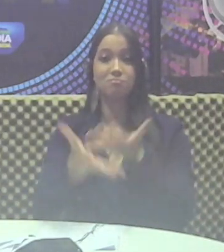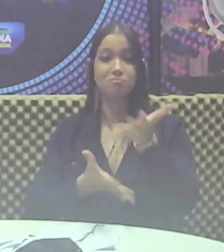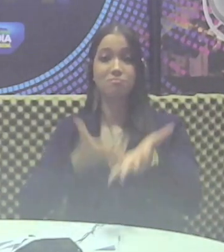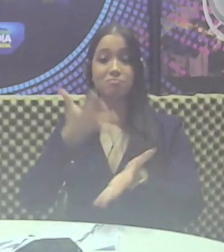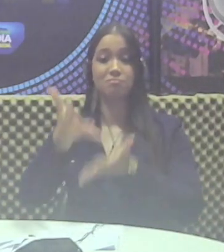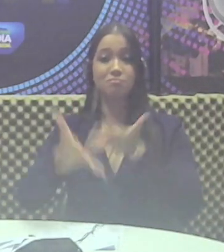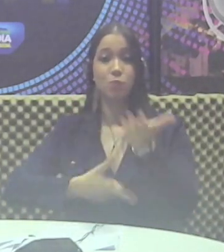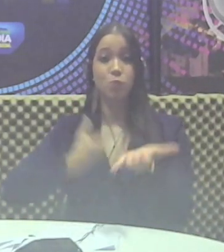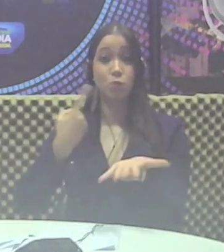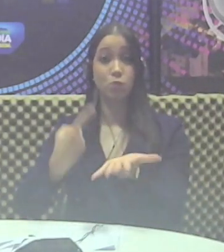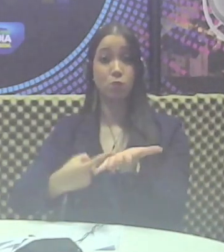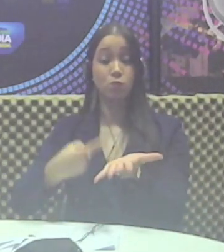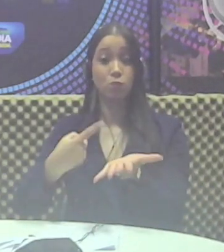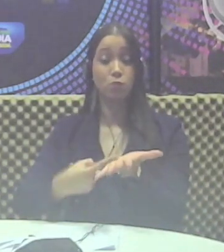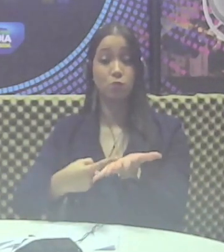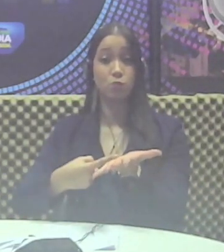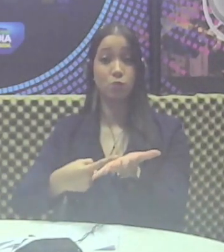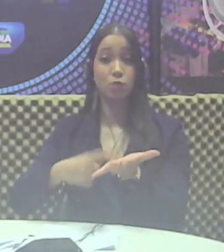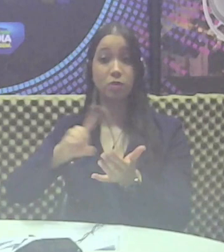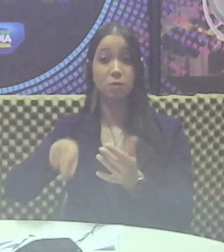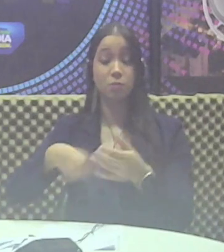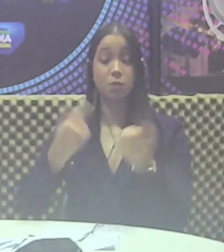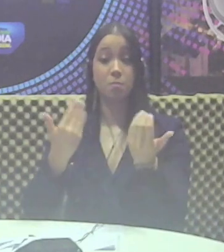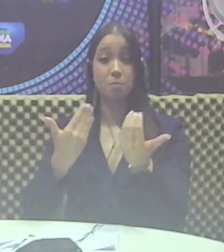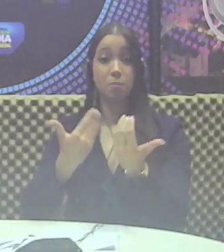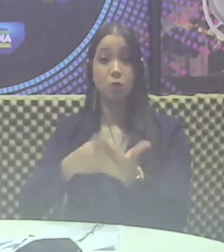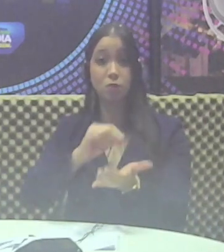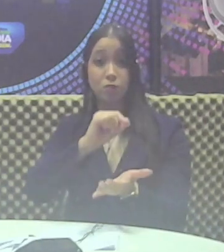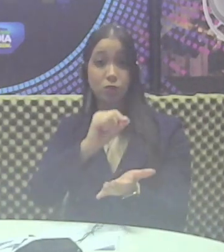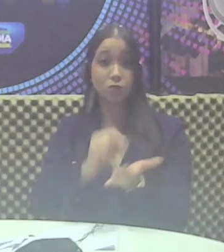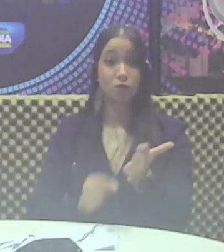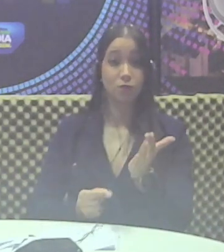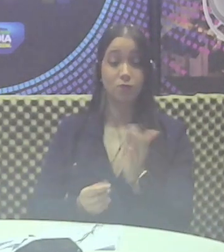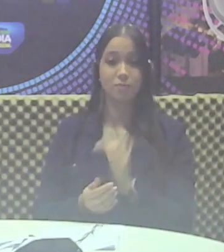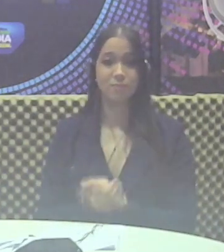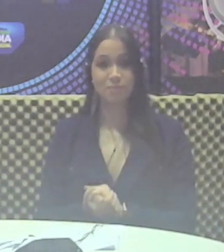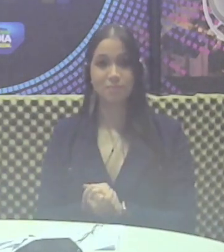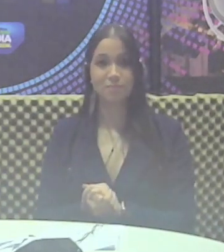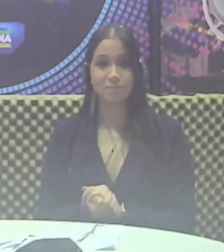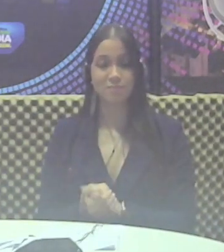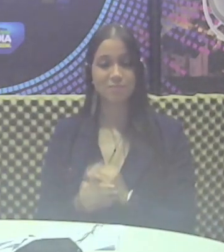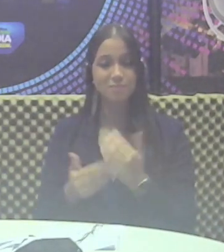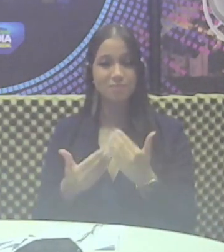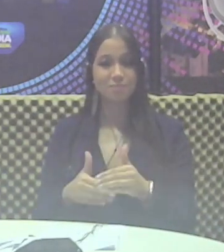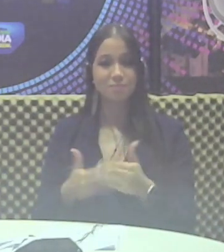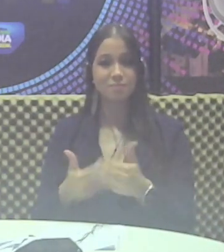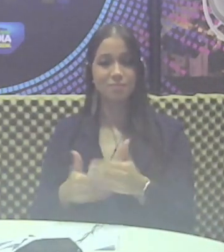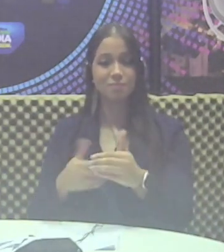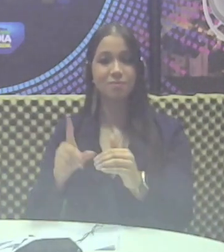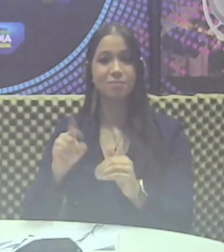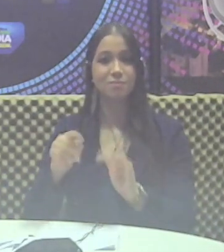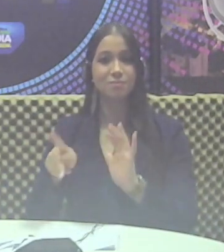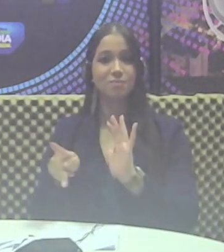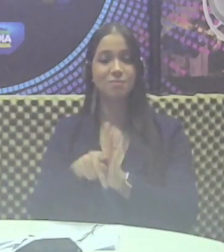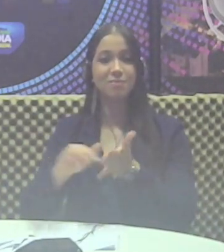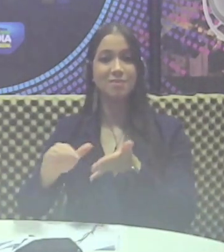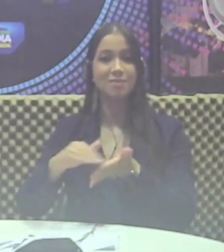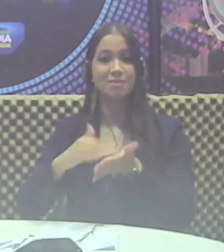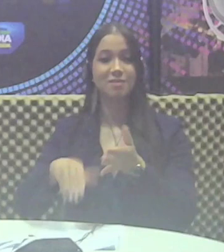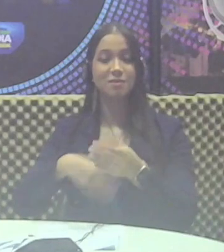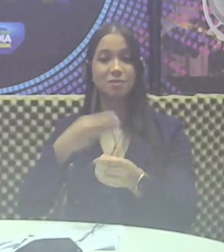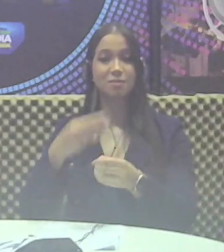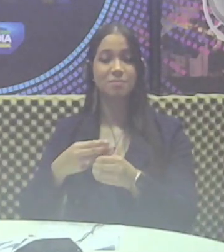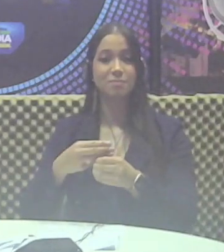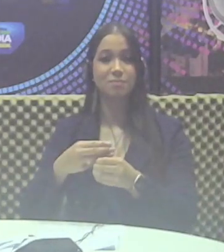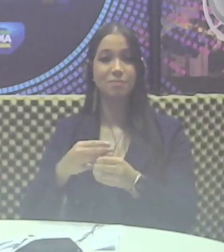serão agendadas após o término do período de inscrições. Esse processo é conduzido pelas secretarias